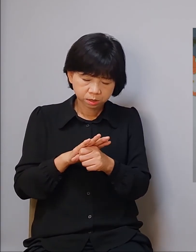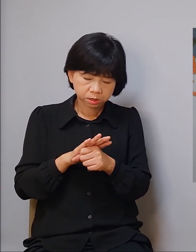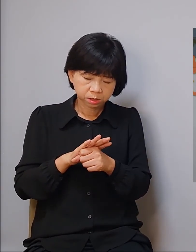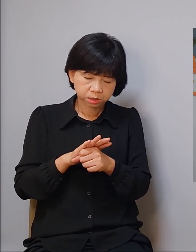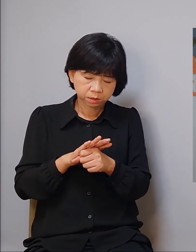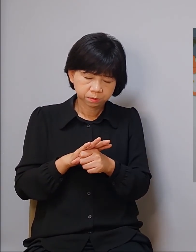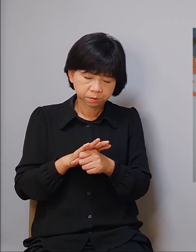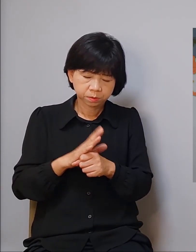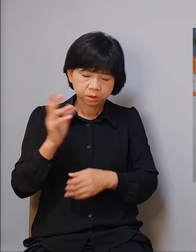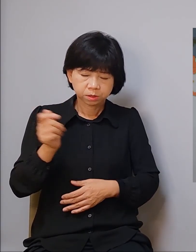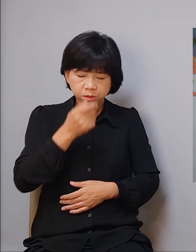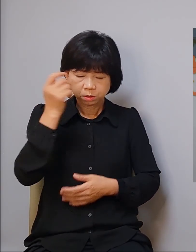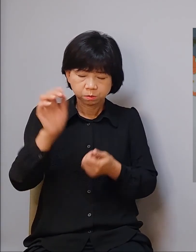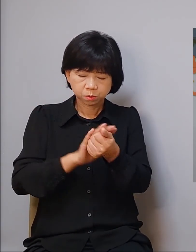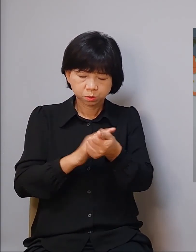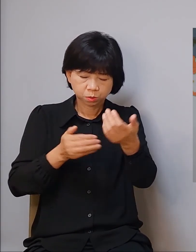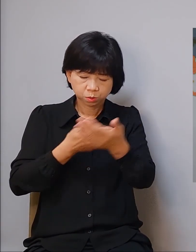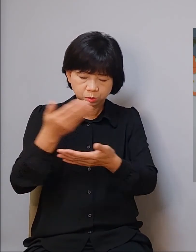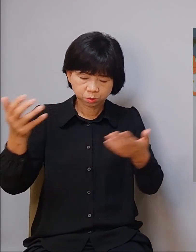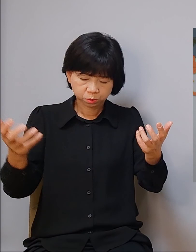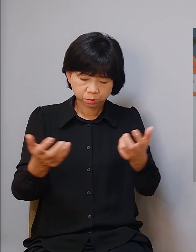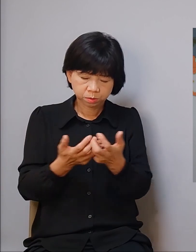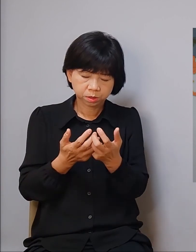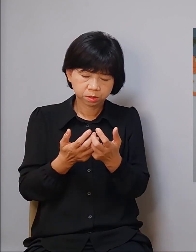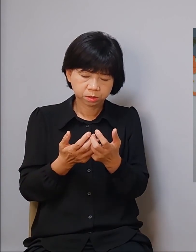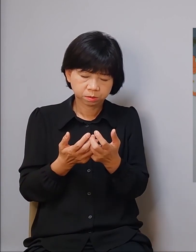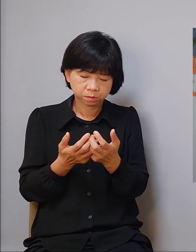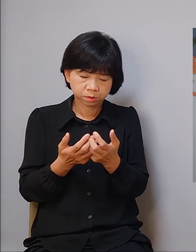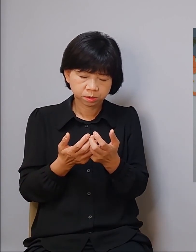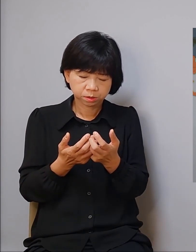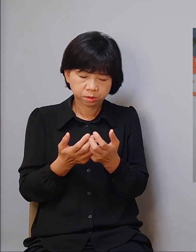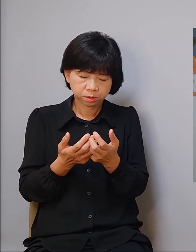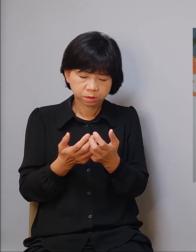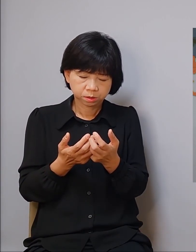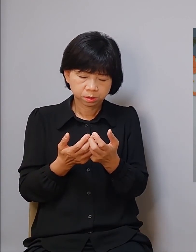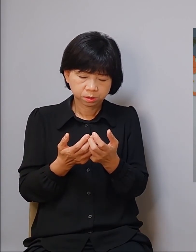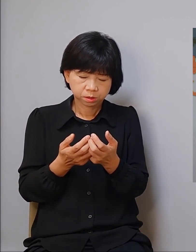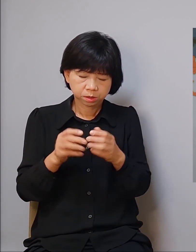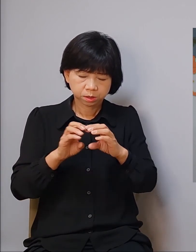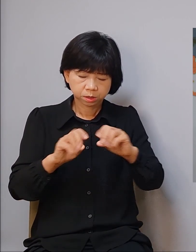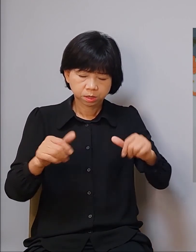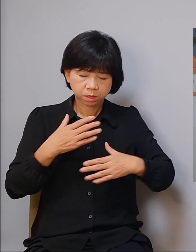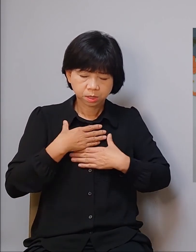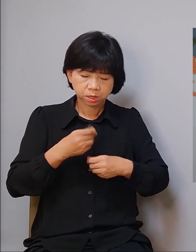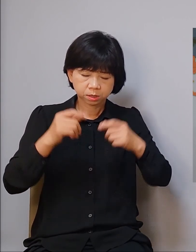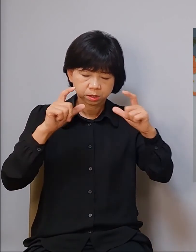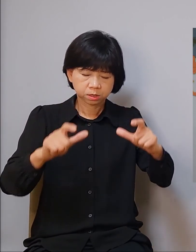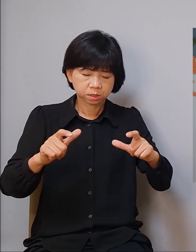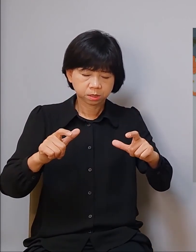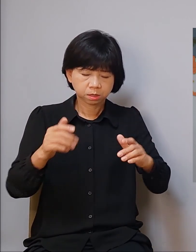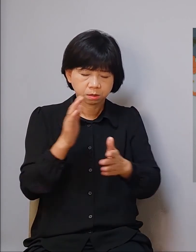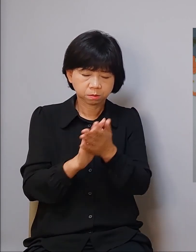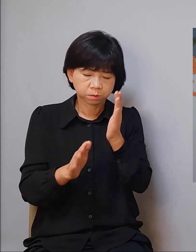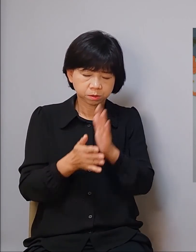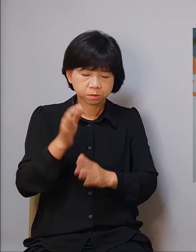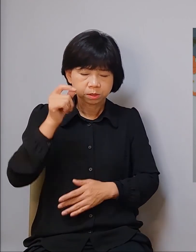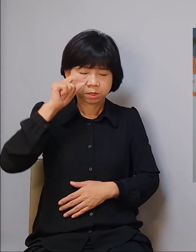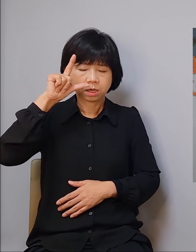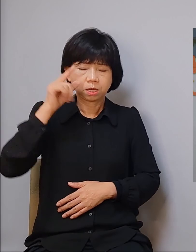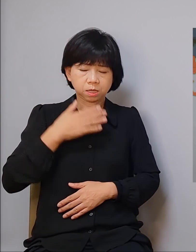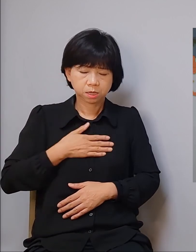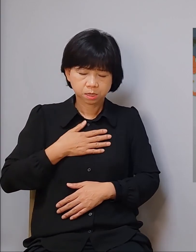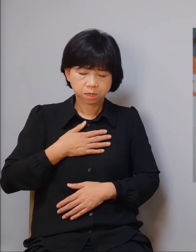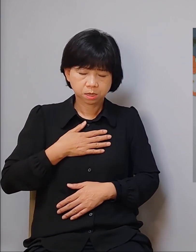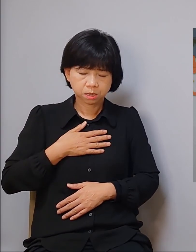사랑하심과 성령님의 위로교통 충만하심이 이 땅에 안전지대가 없음을 깨닫고 처한